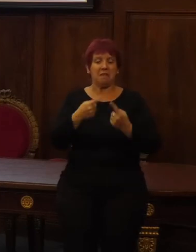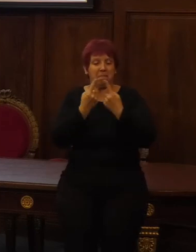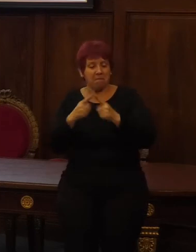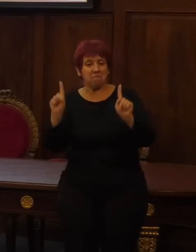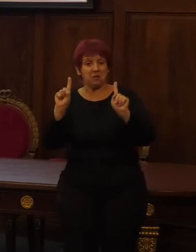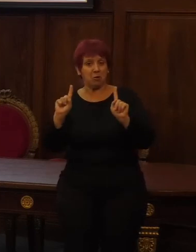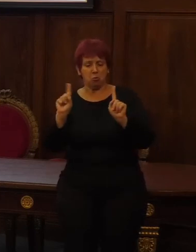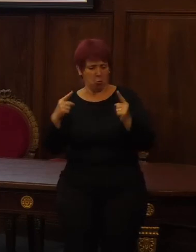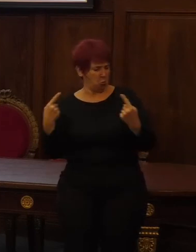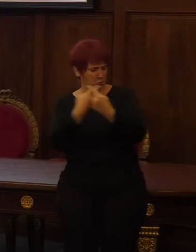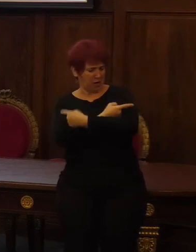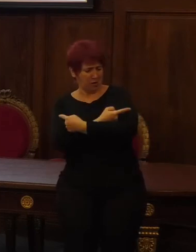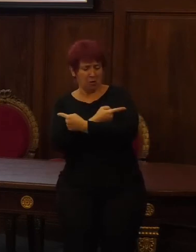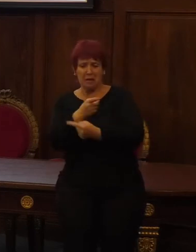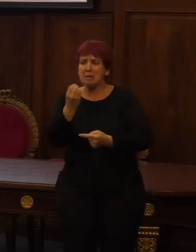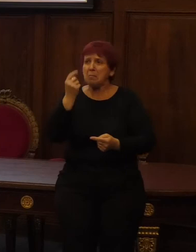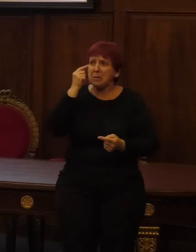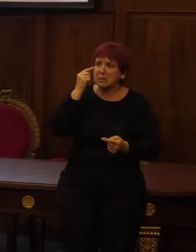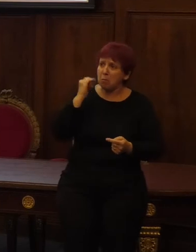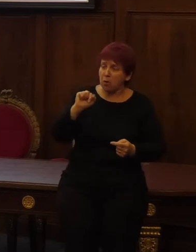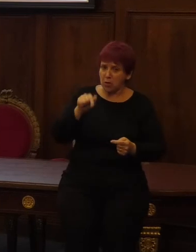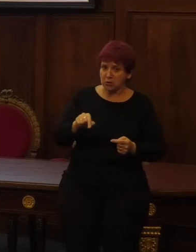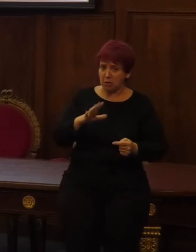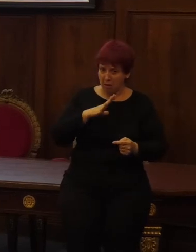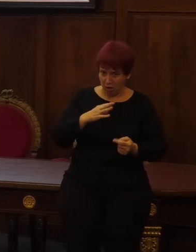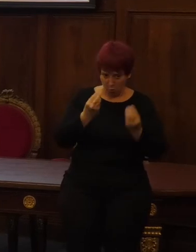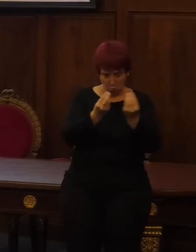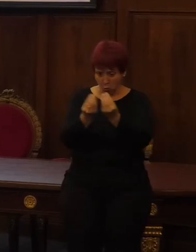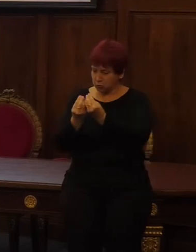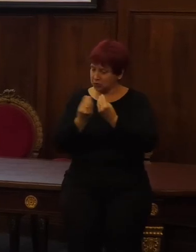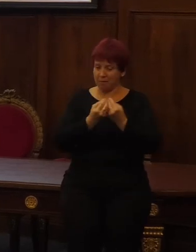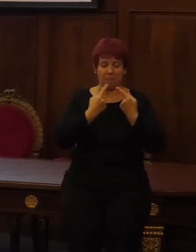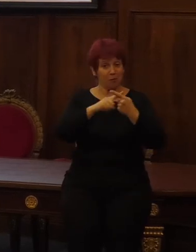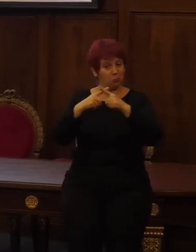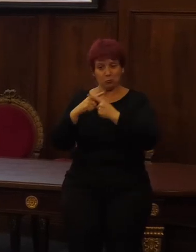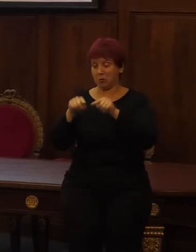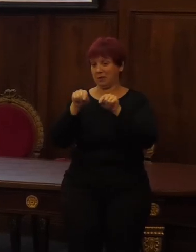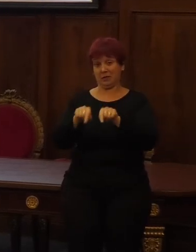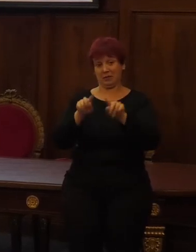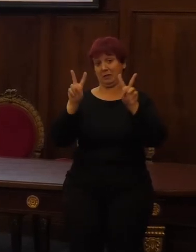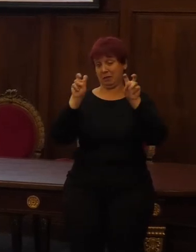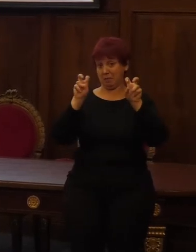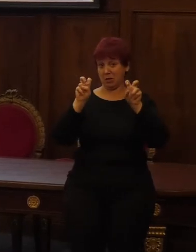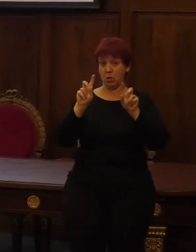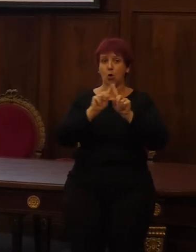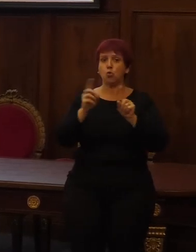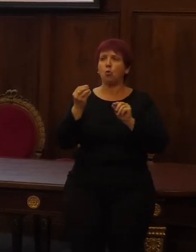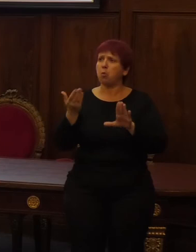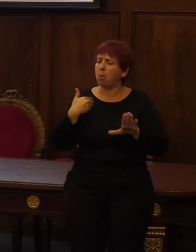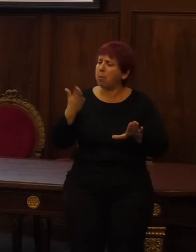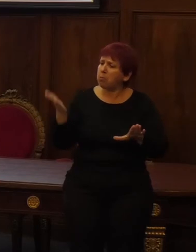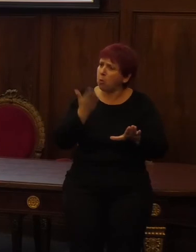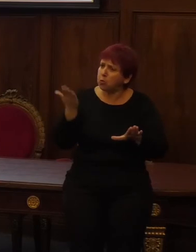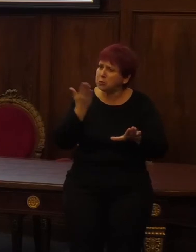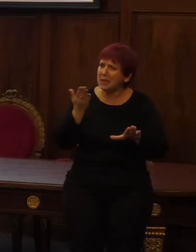es lo contrario. ¿Qué quiere decir? Muchas discusiones tuvimos de estas. ¿Que no se